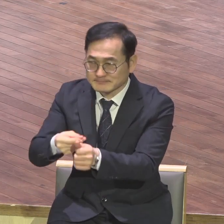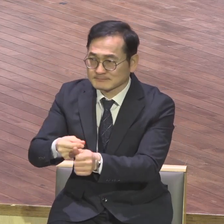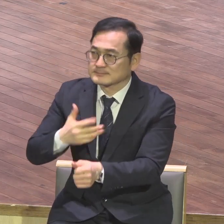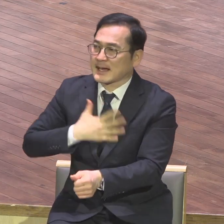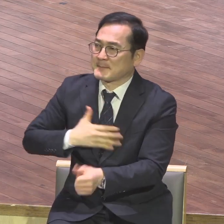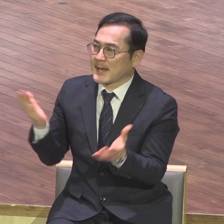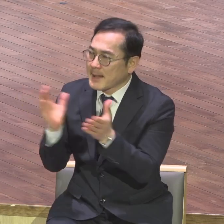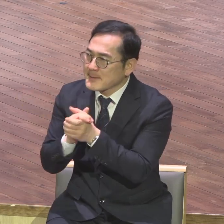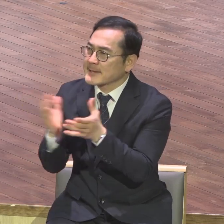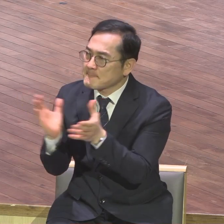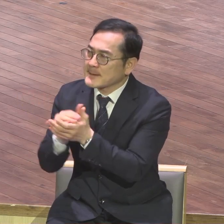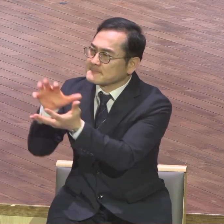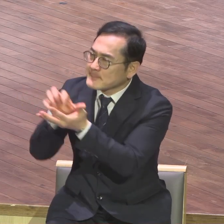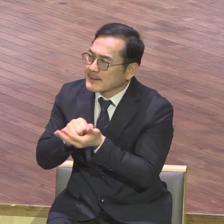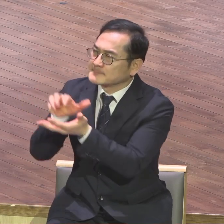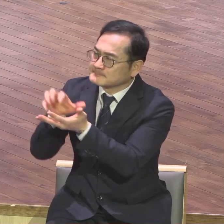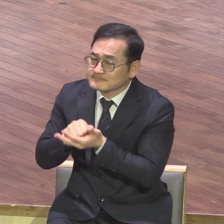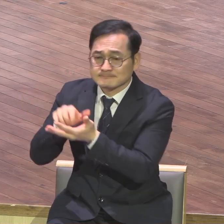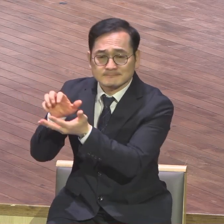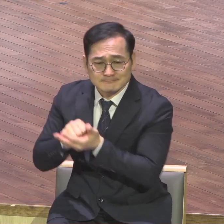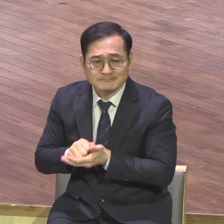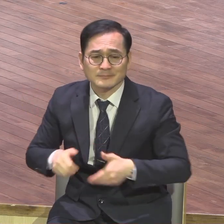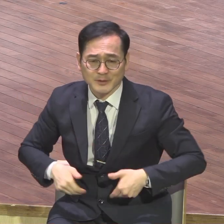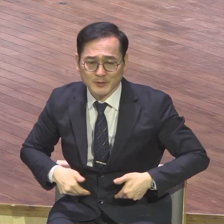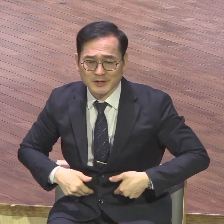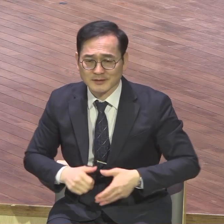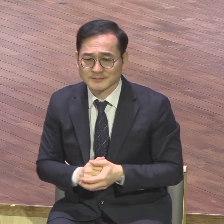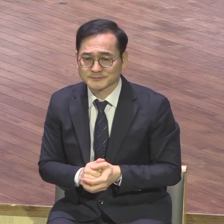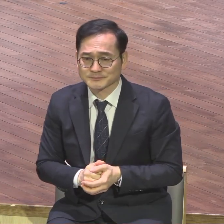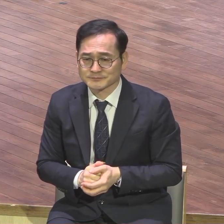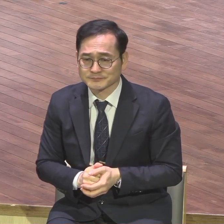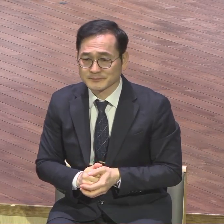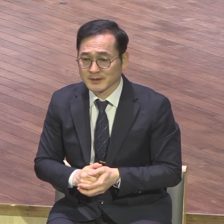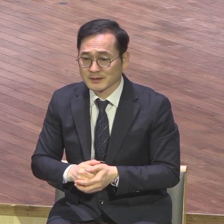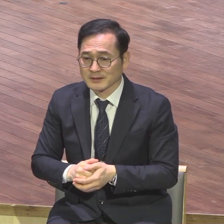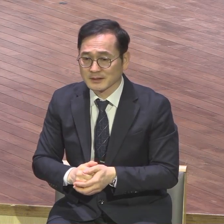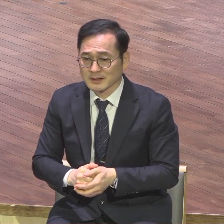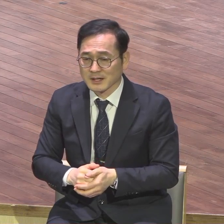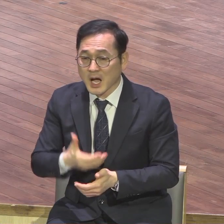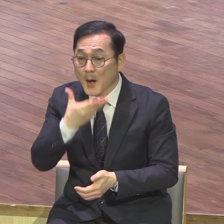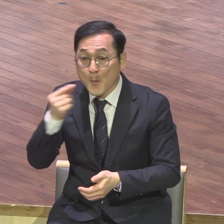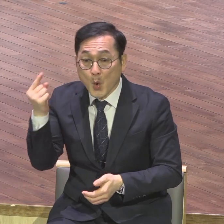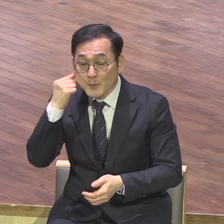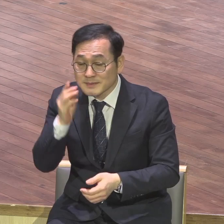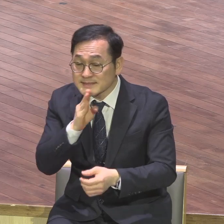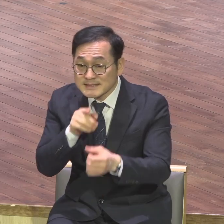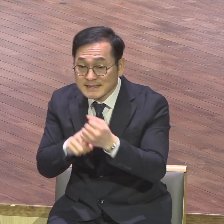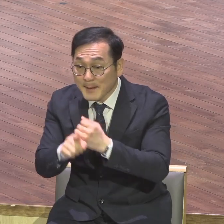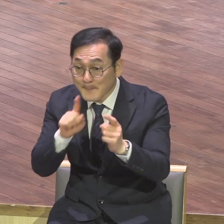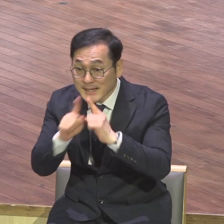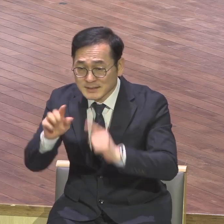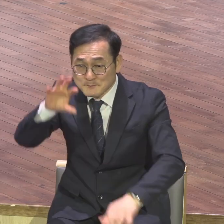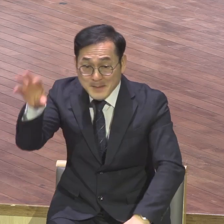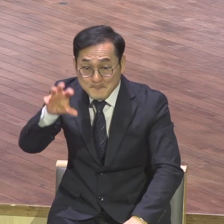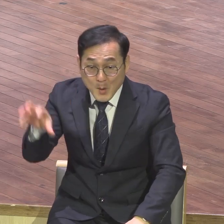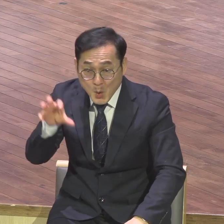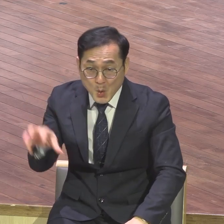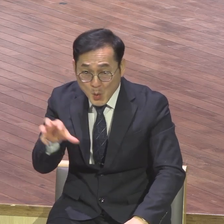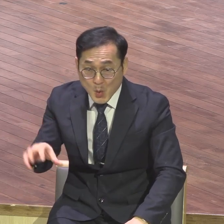바울이. 이렇게 복음의 진리를 반복하는 것은요 당시 빌립보 교회 안에